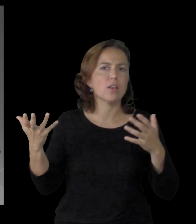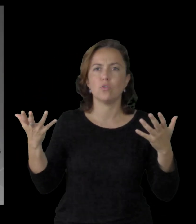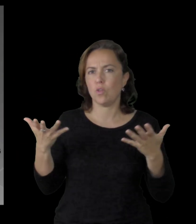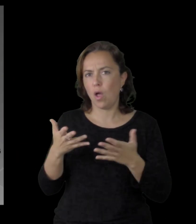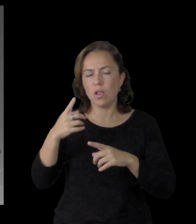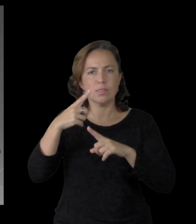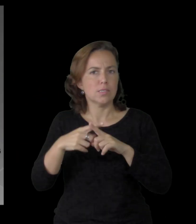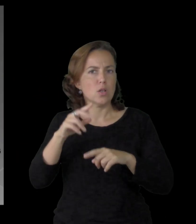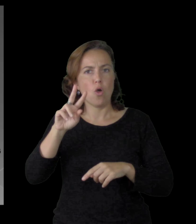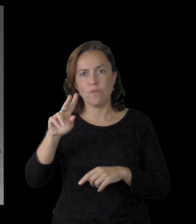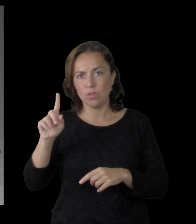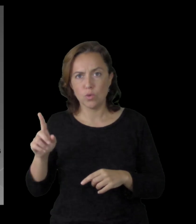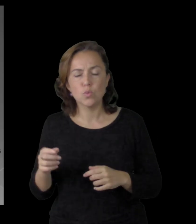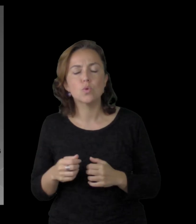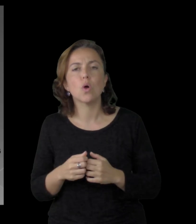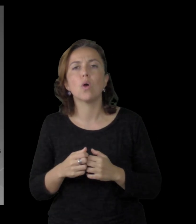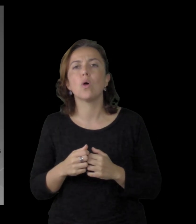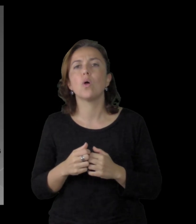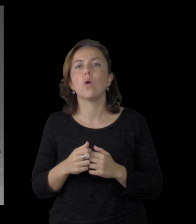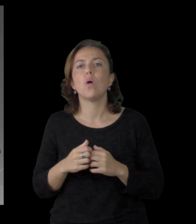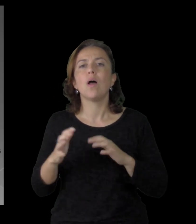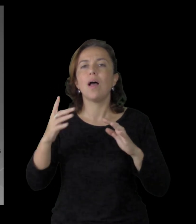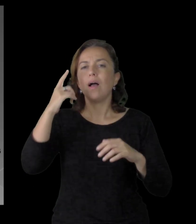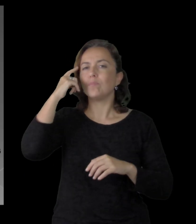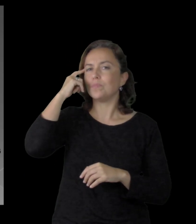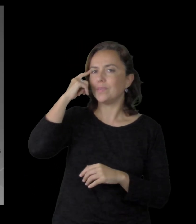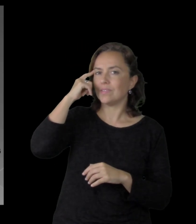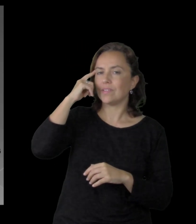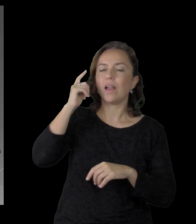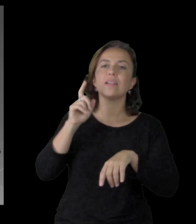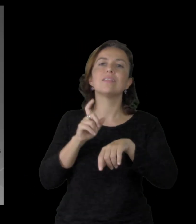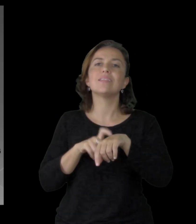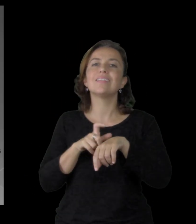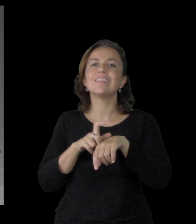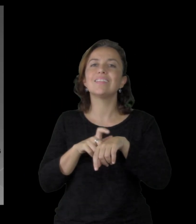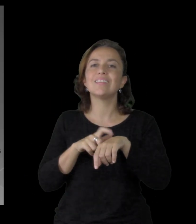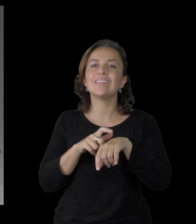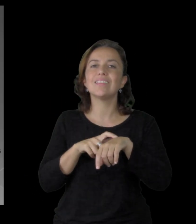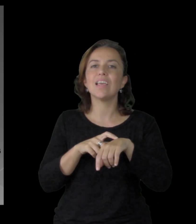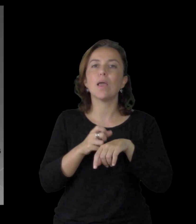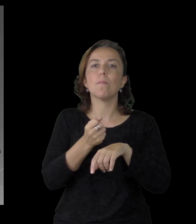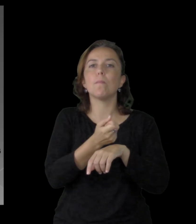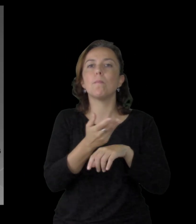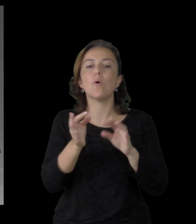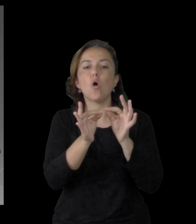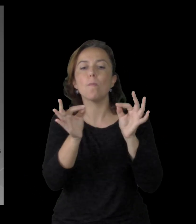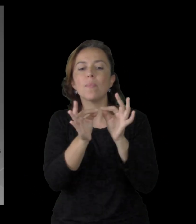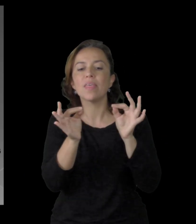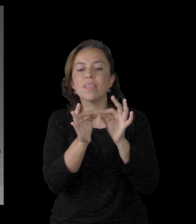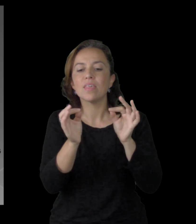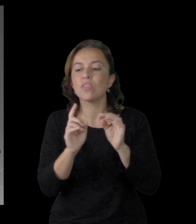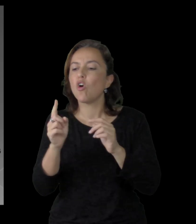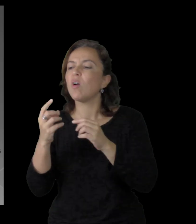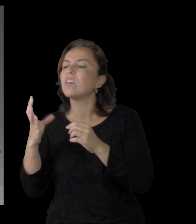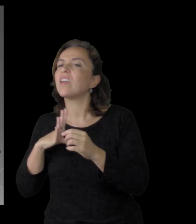XXI? Es a diferenciar el tiempo cualitativo del cuantitativo, del medible. Y hoy por hoy